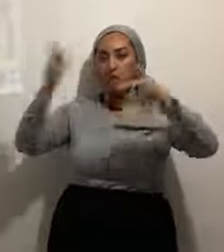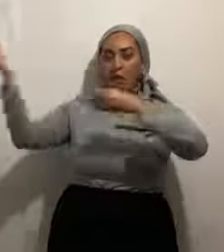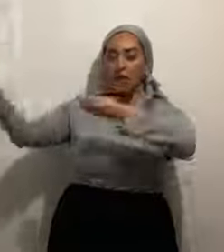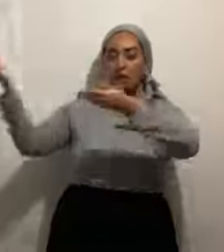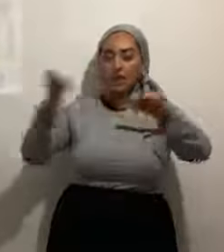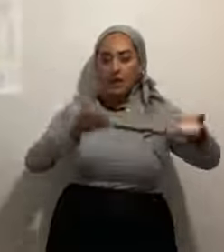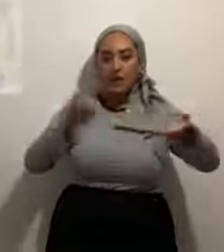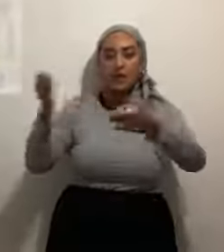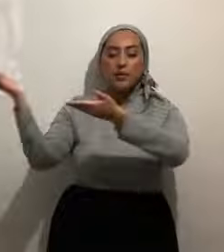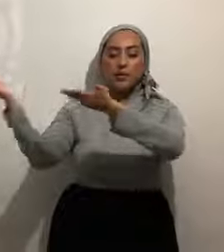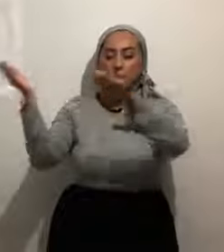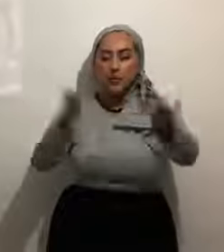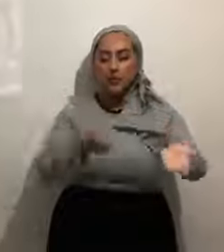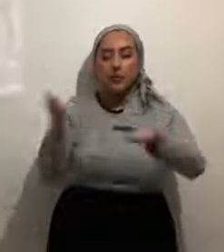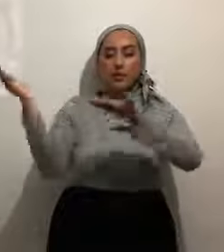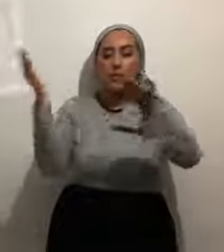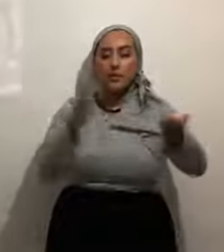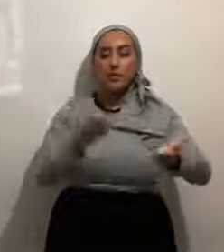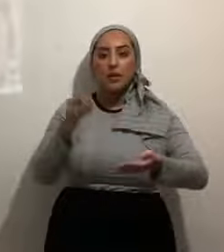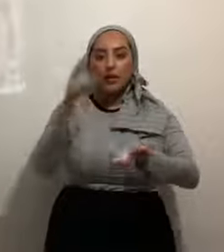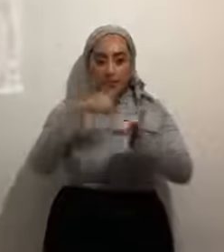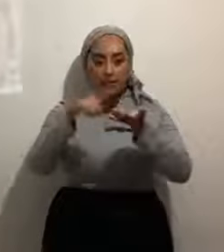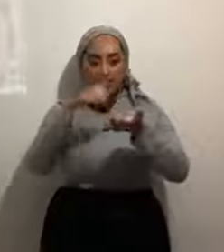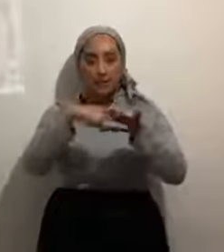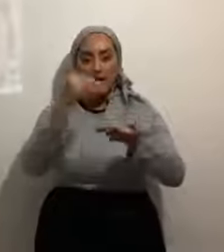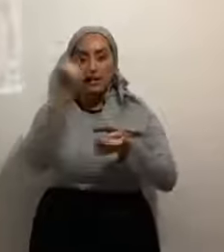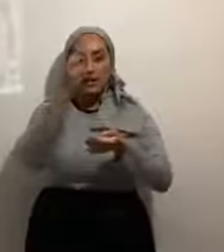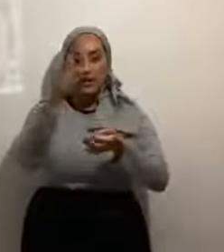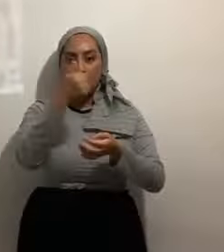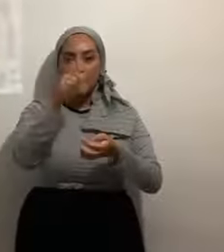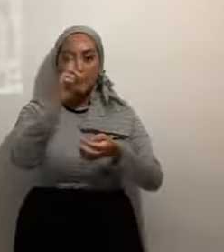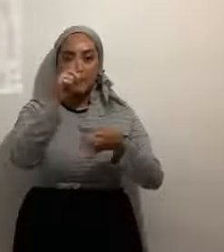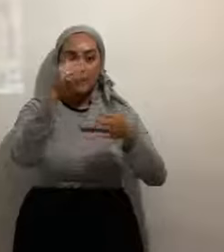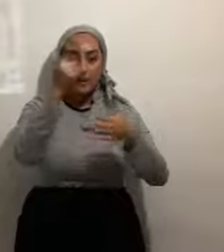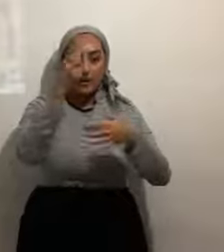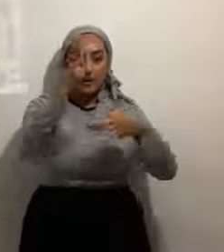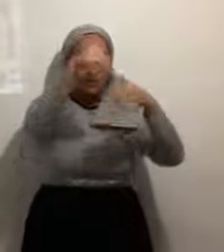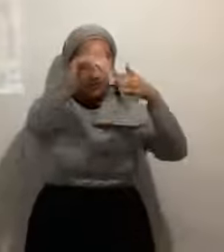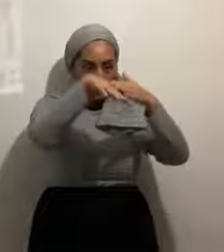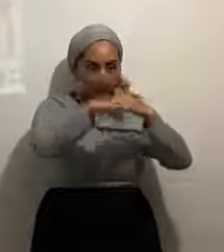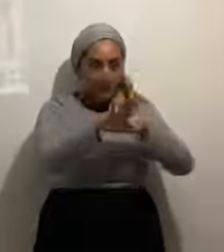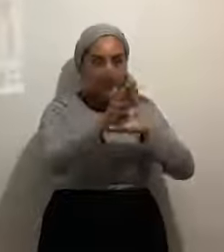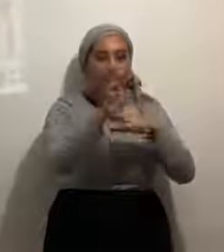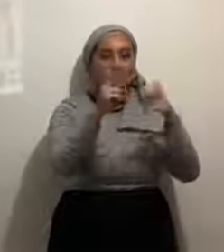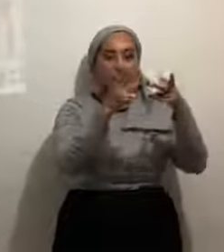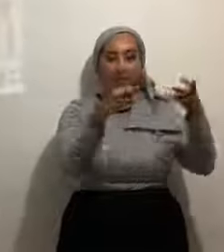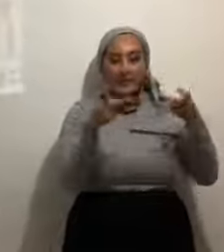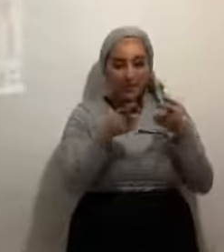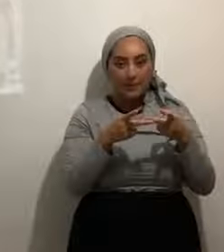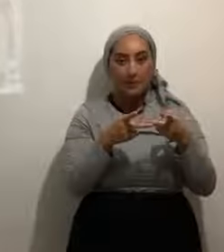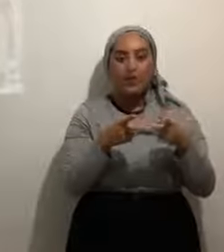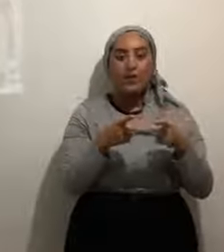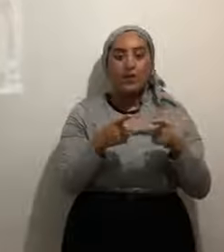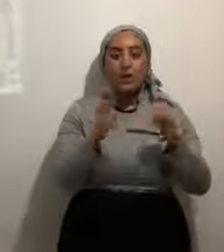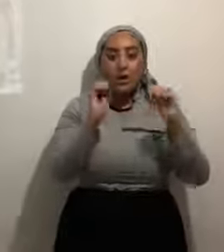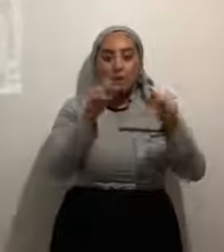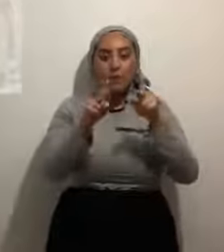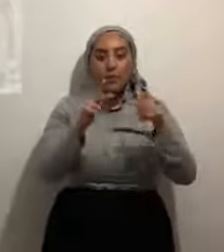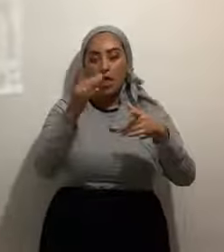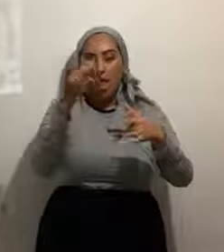a donde oían que estaba. Y dondequiera que entraba, en aldeas, ciudades o campos, ponían en las calles los que estaban enfermos y le rogaban